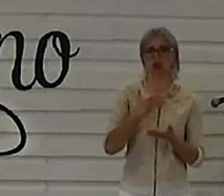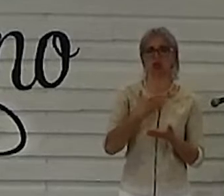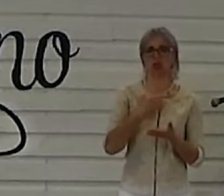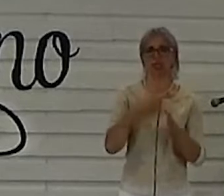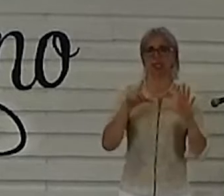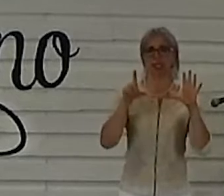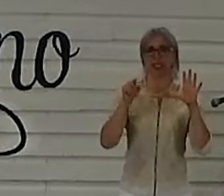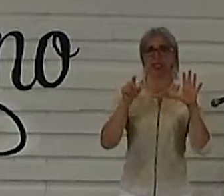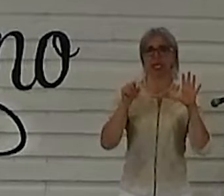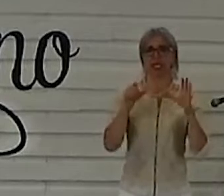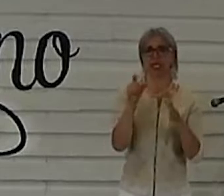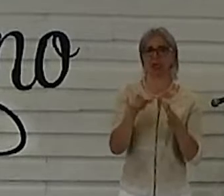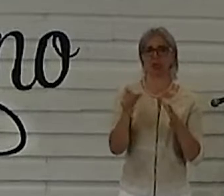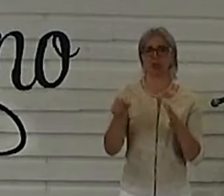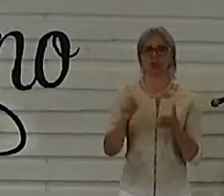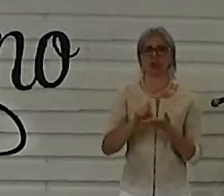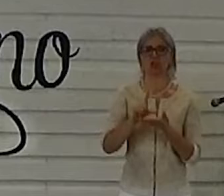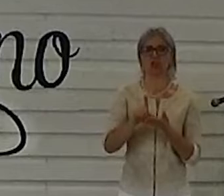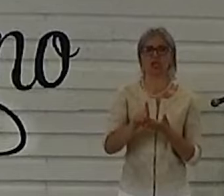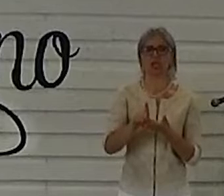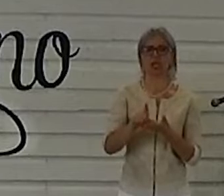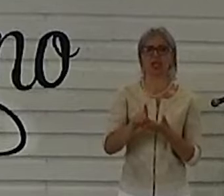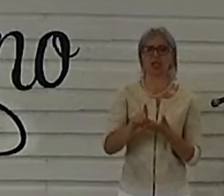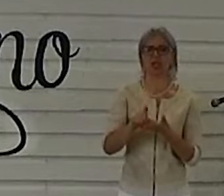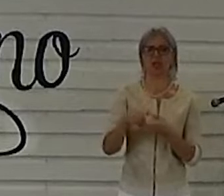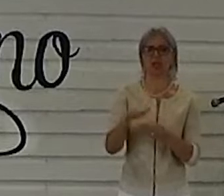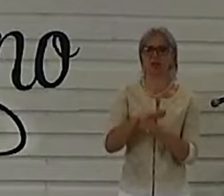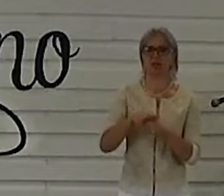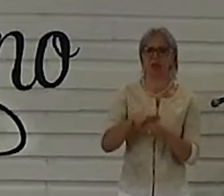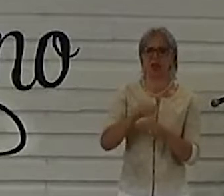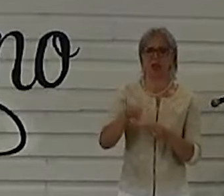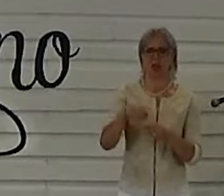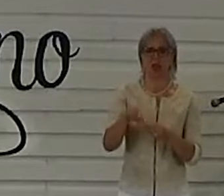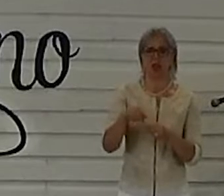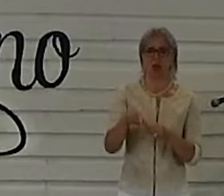hanno problemi a pagare, hanno problemi così. E chi ci ha aiutato?